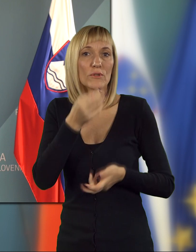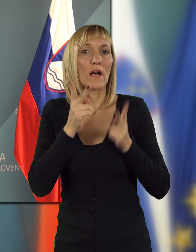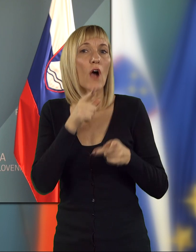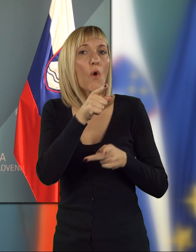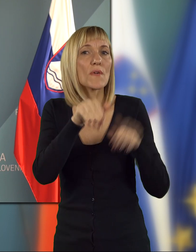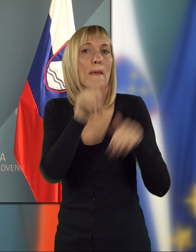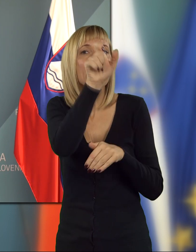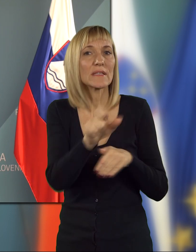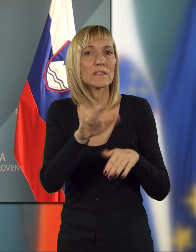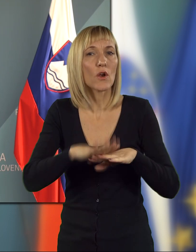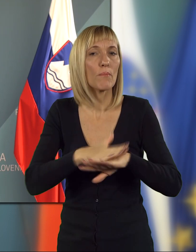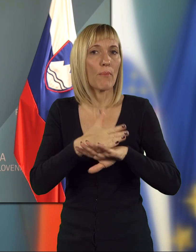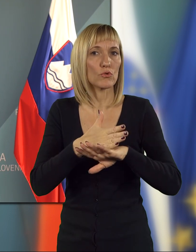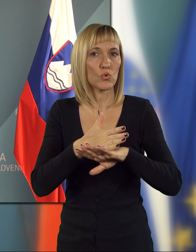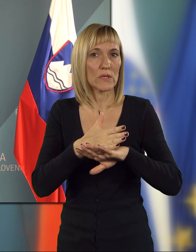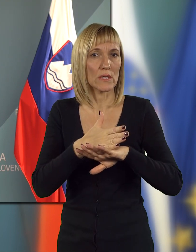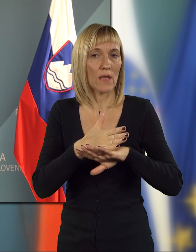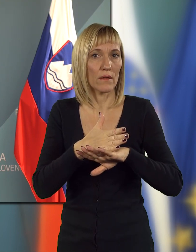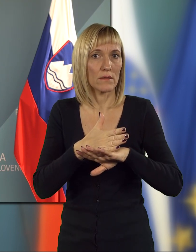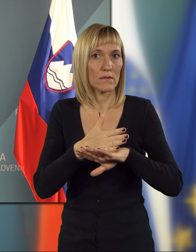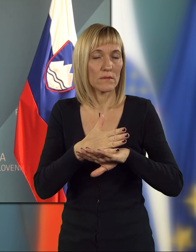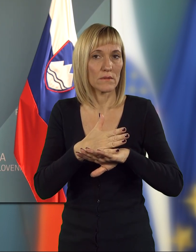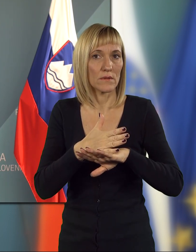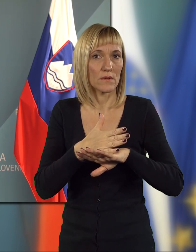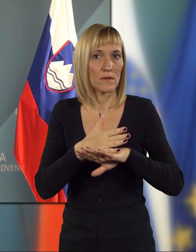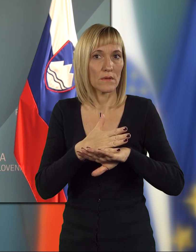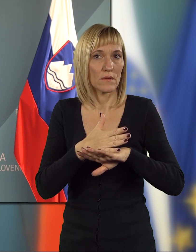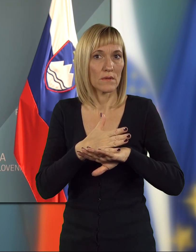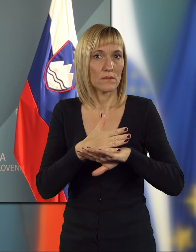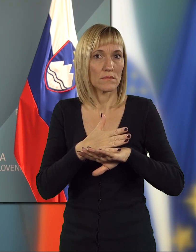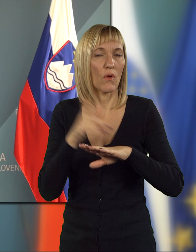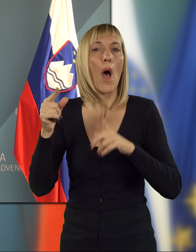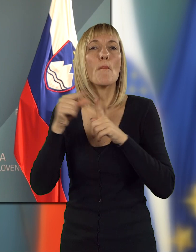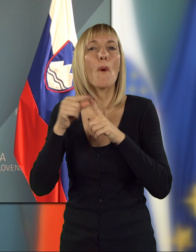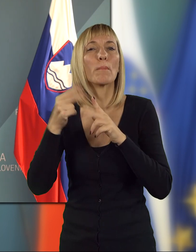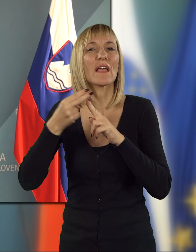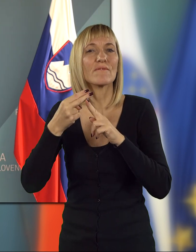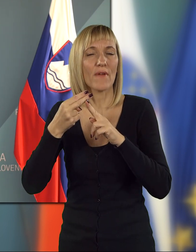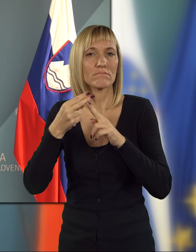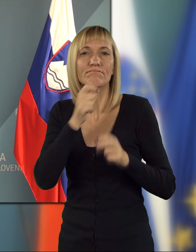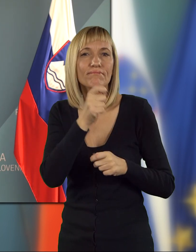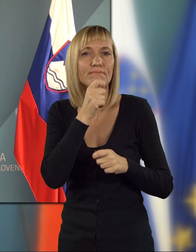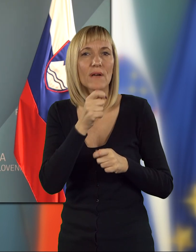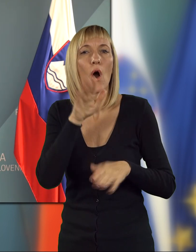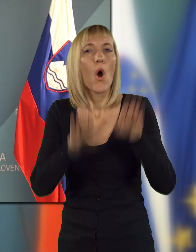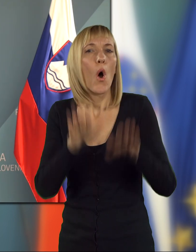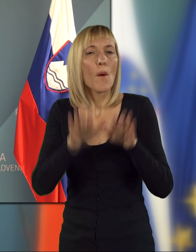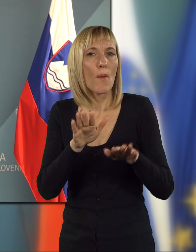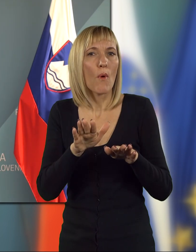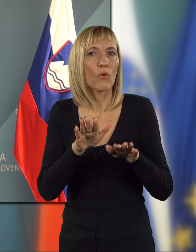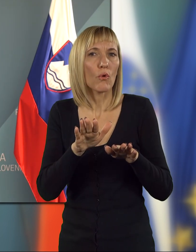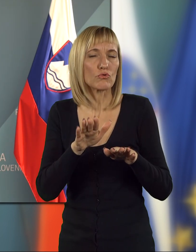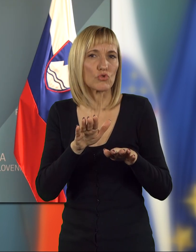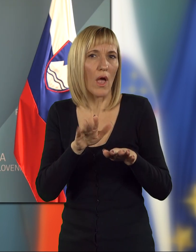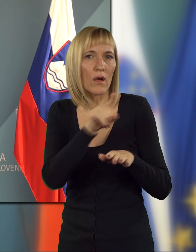Kako se vi kot minister počutite? Samo za mikrofon, počakajte. Pop TV, izvolite. Morda